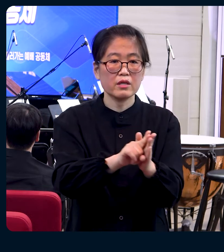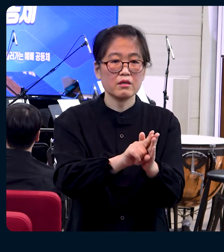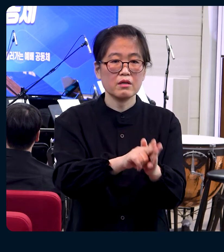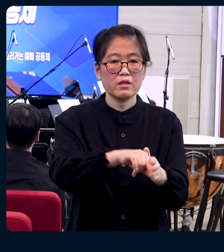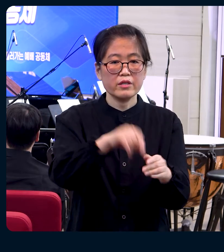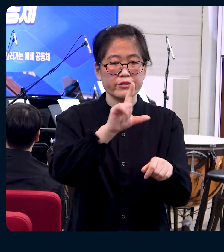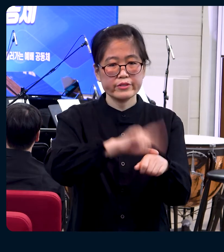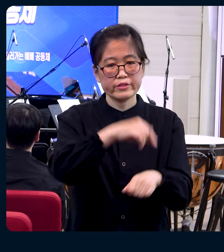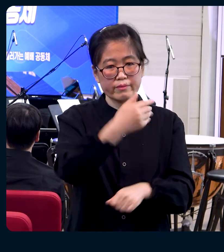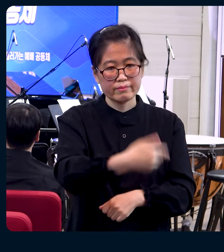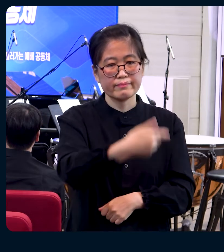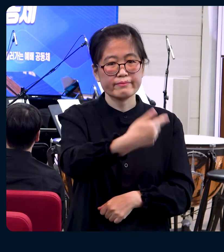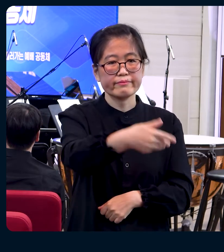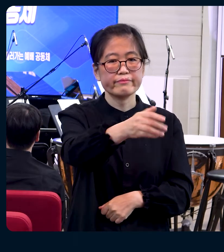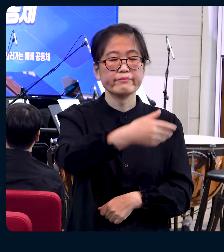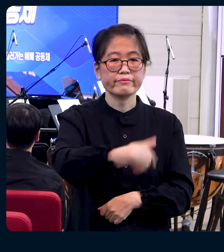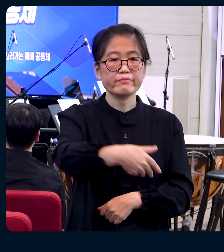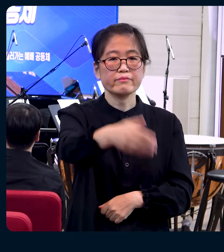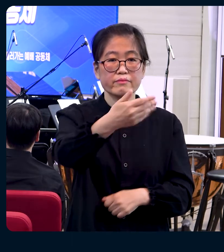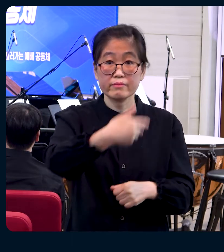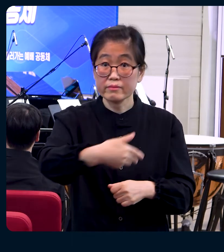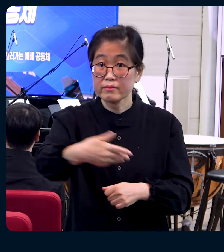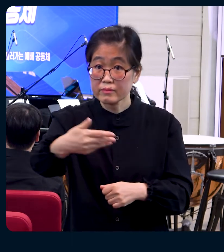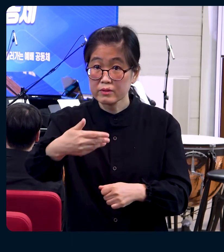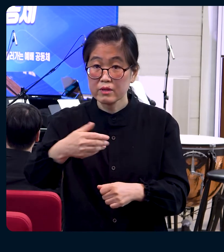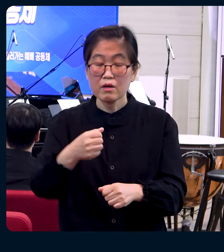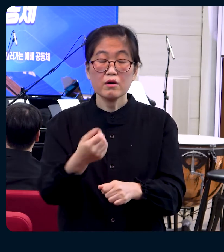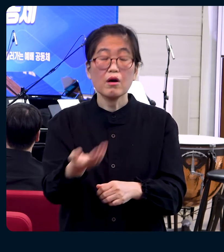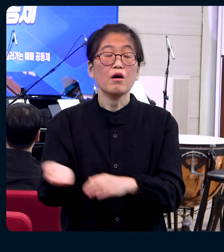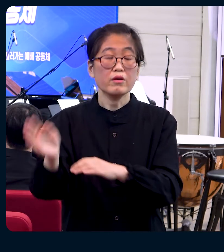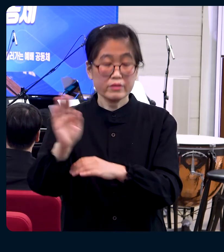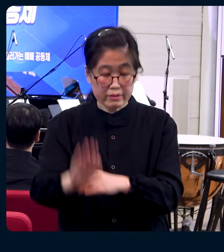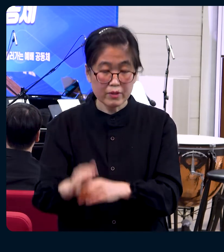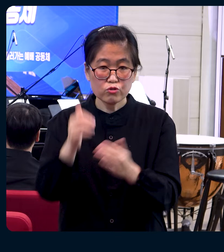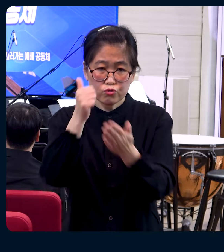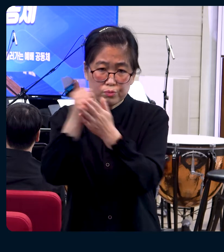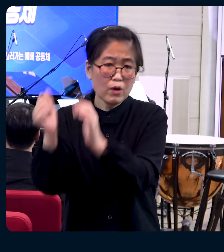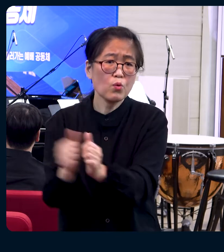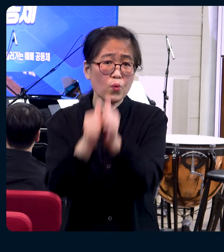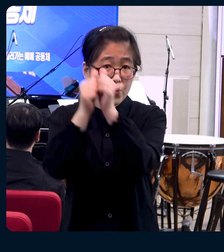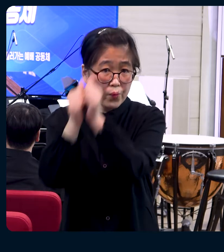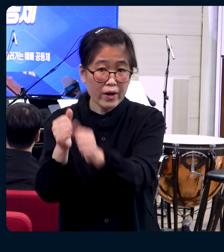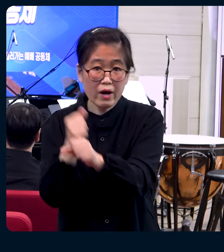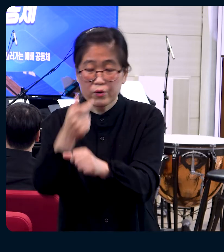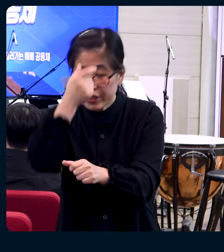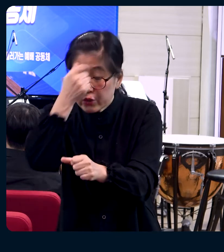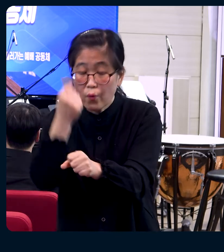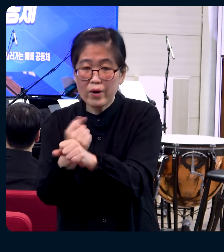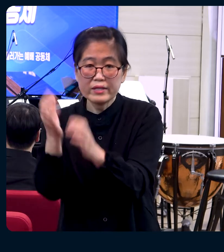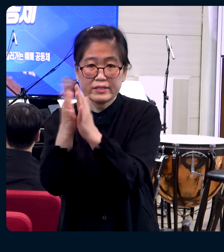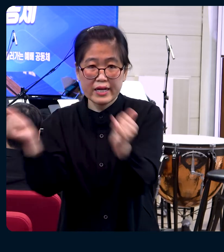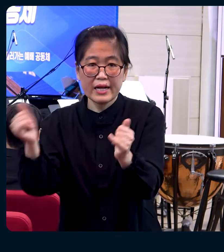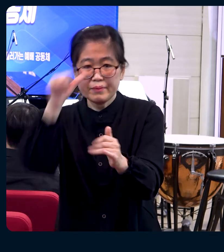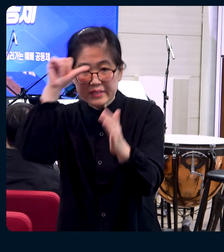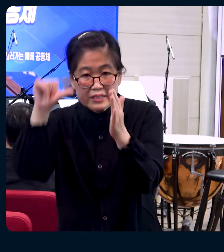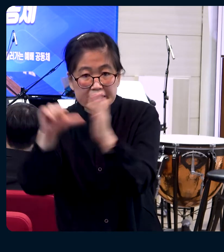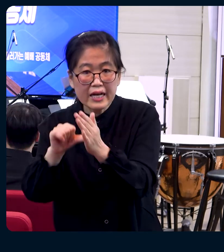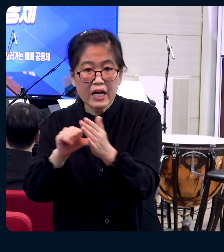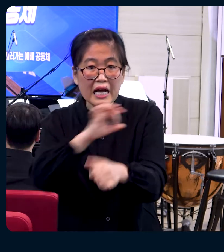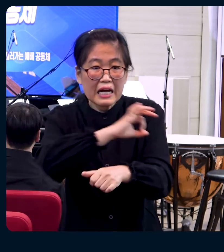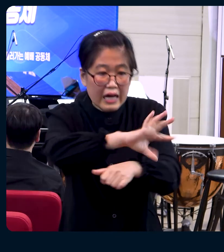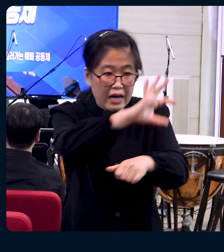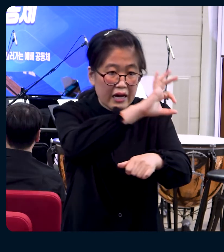인생은요, 그냥 지나가는 것입니다. 그런데 내가 주님을 믿고 주님과 동행하면서 기도하는